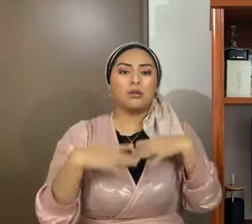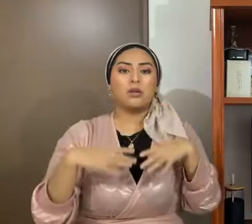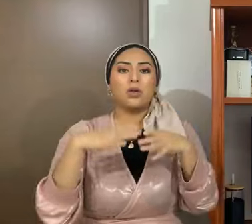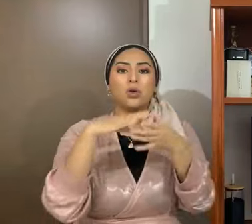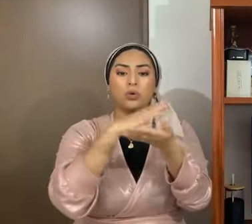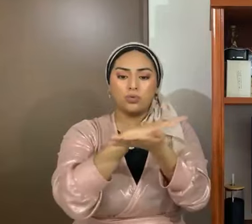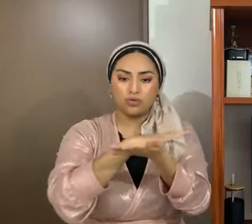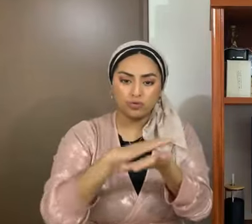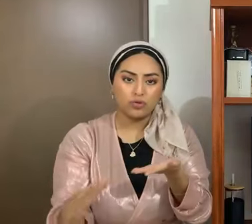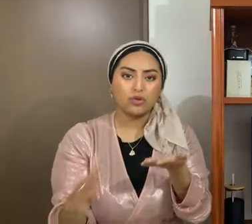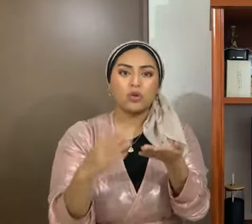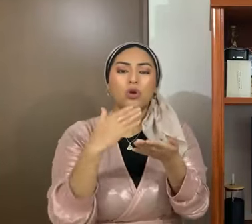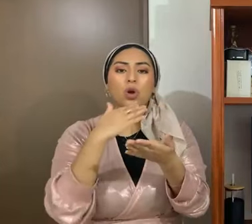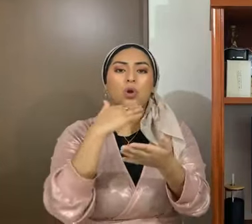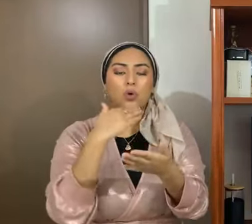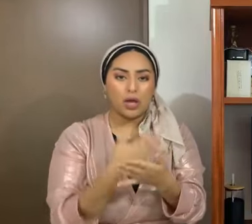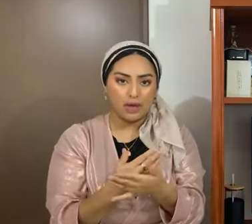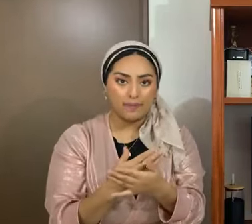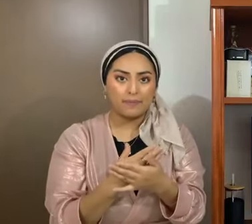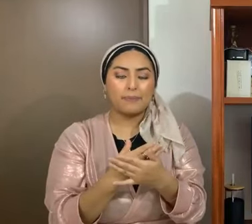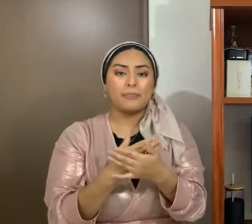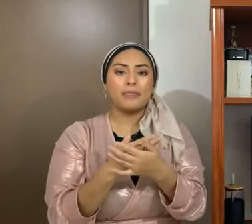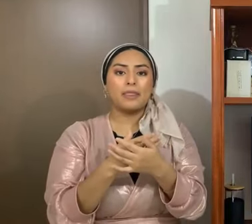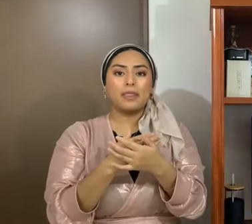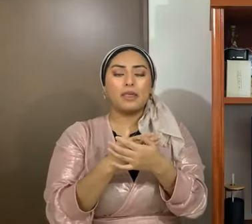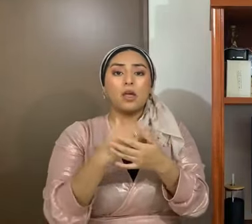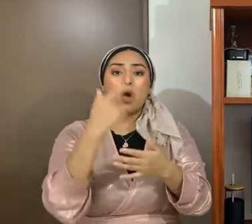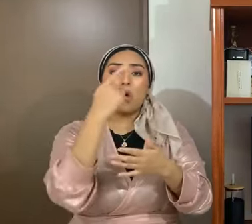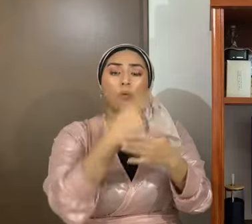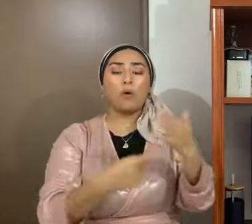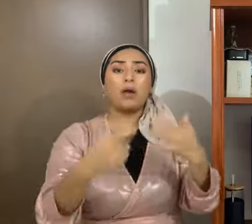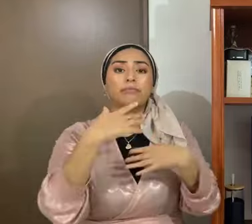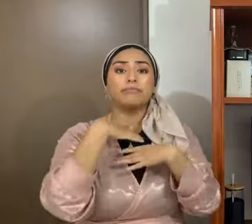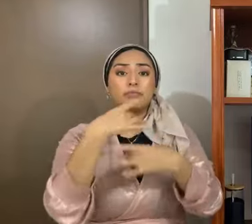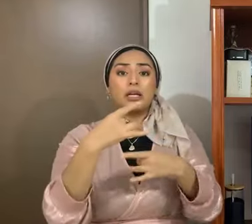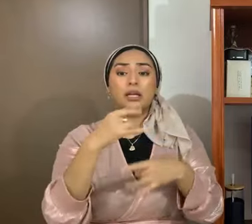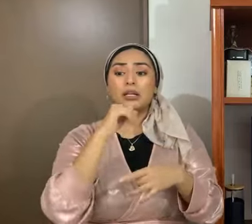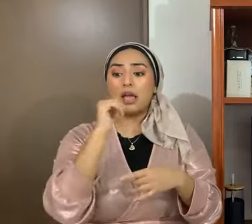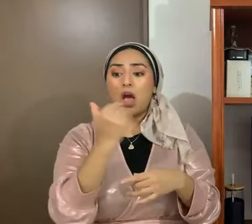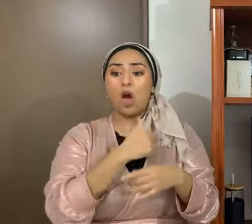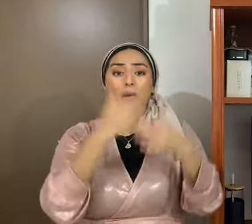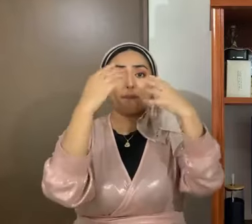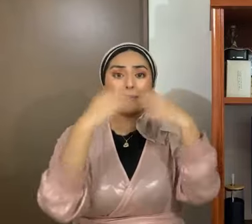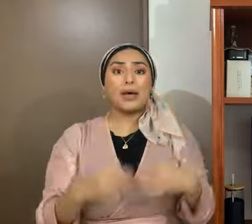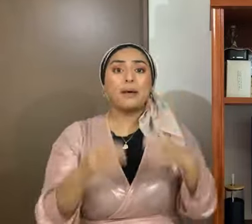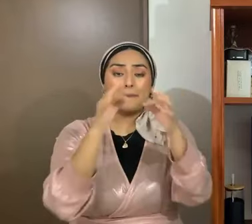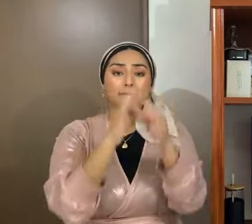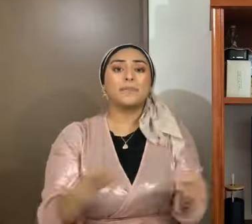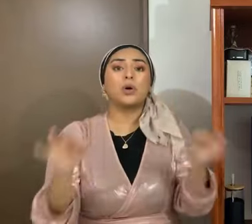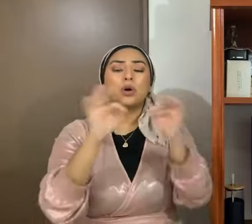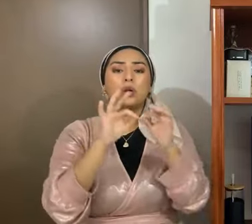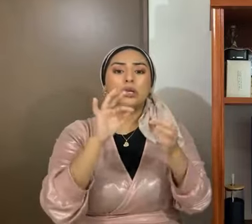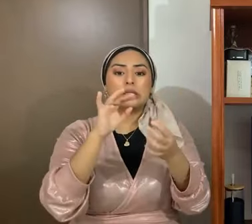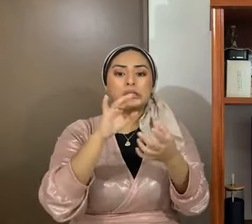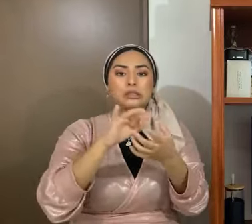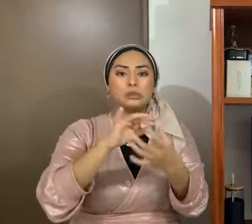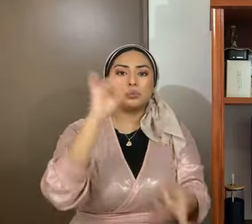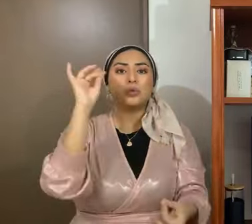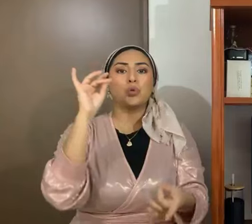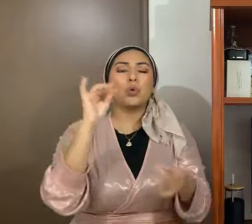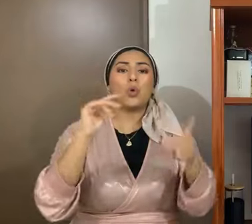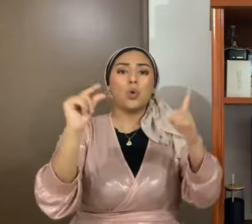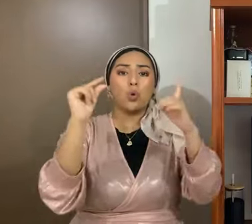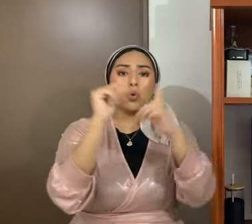bien ceñidos, bien cubiertos, porque lo que importa no es nuestro cuerpo, lo que importa es lo espiritual,